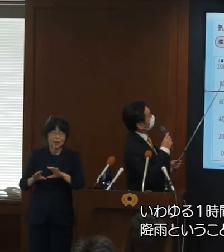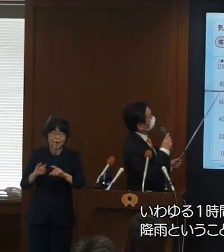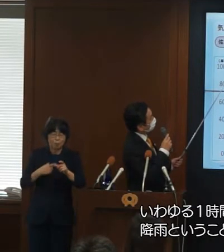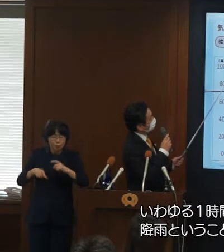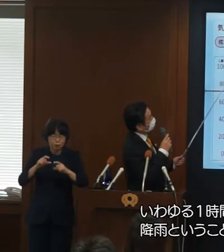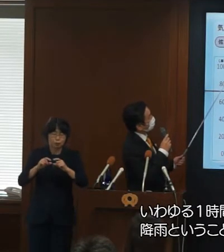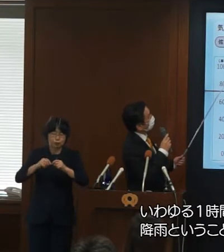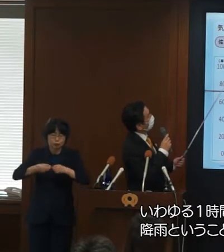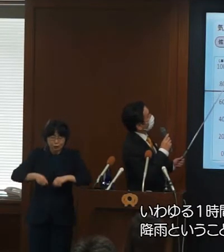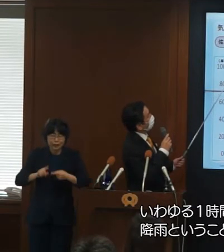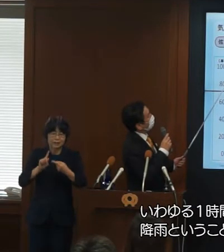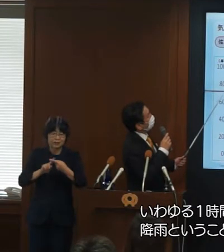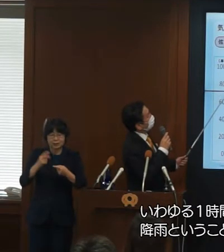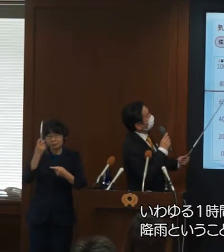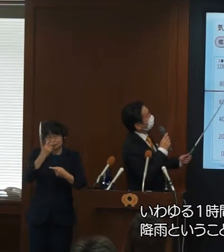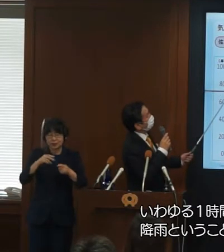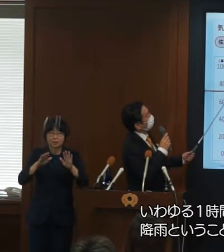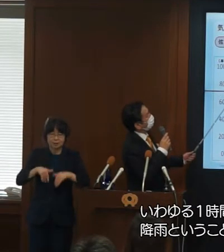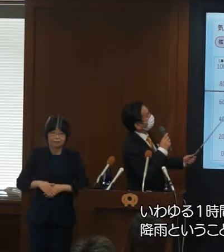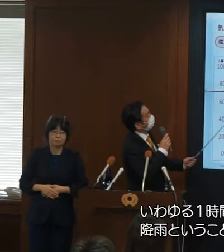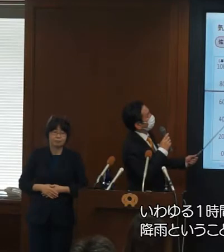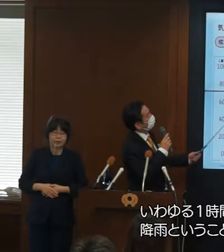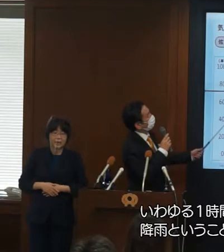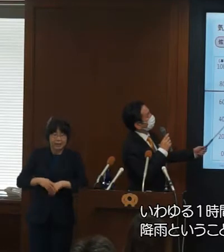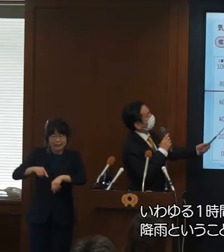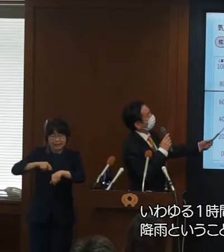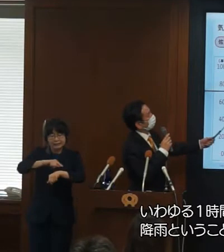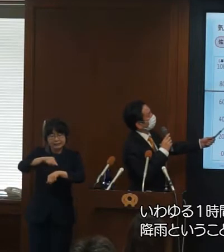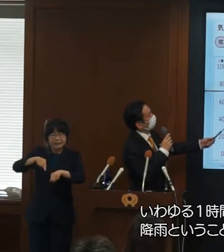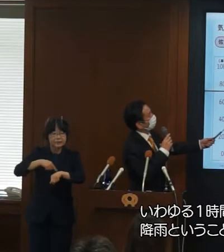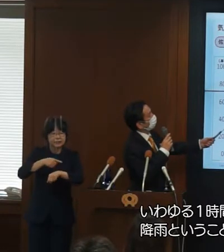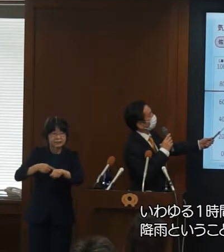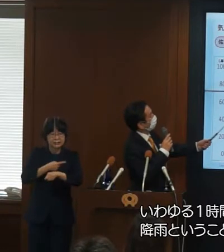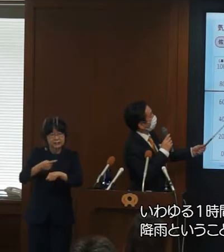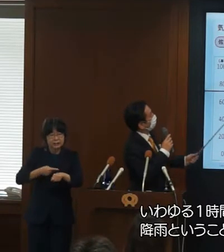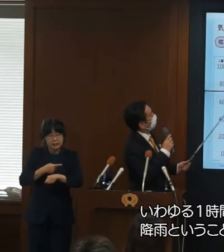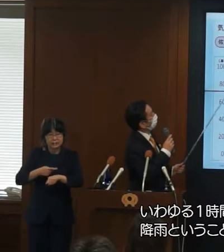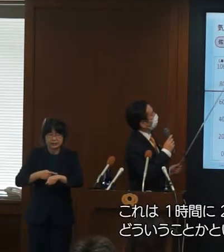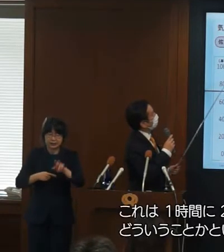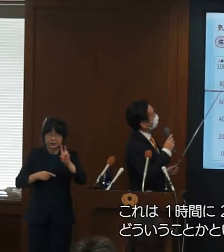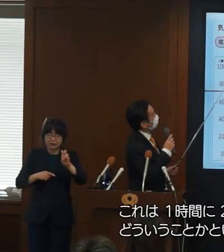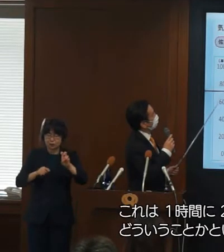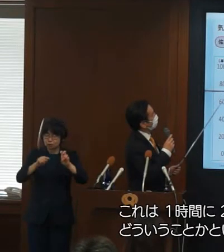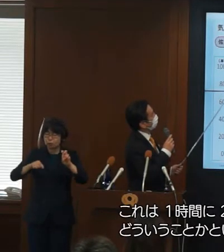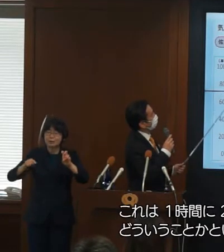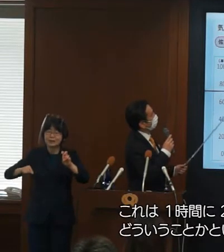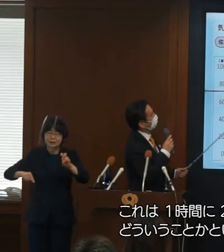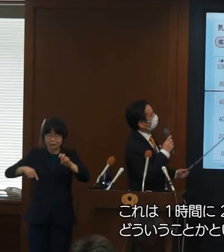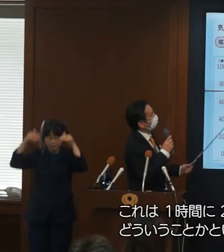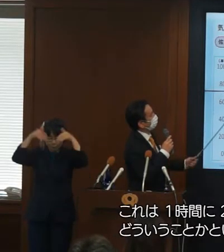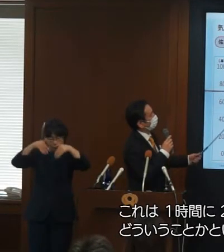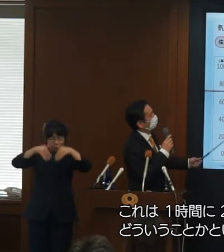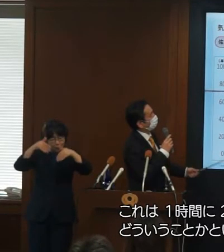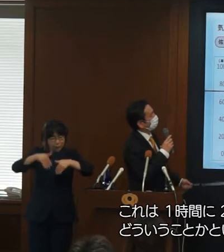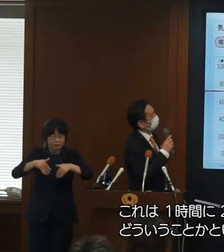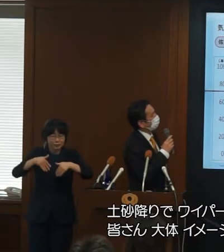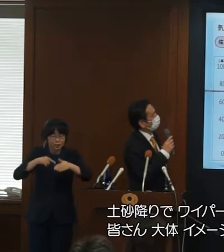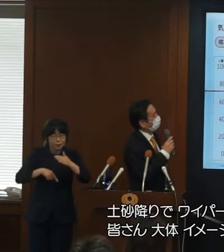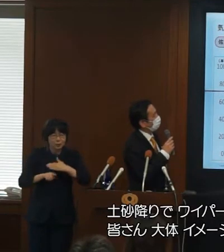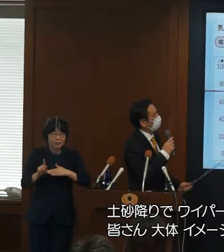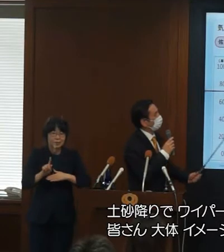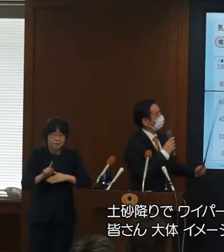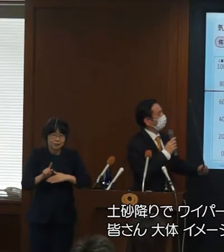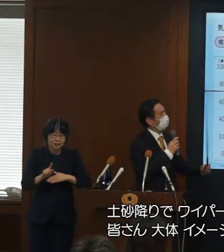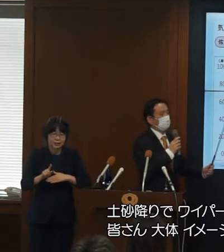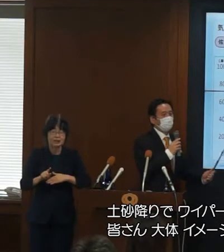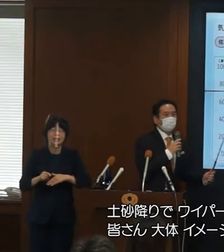いわゆる1時間に20ミリ以上の降雨ということなんですね。これ1時間に20ミリ降るってどういうことかというと、土砂降り